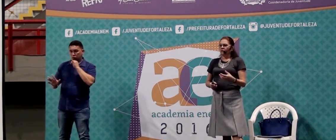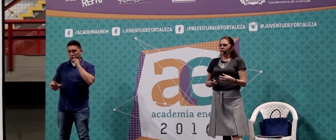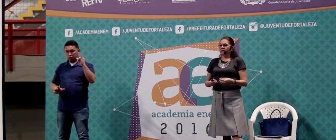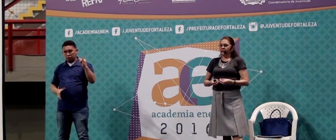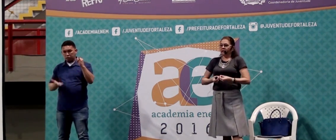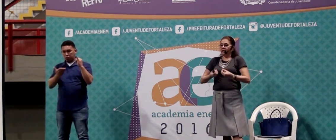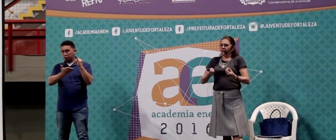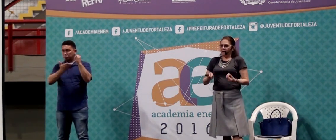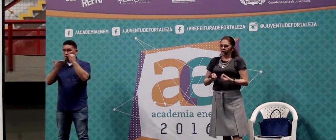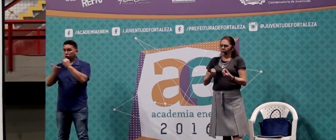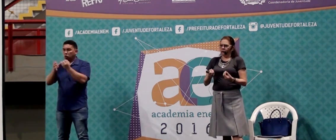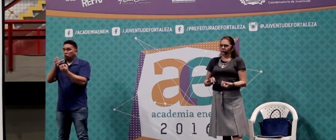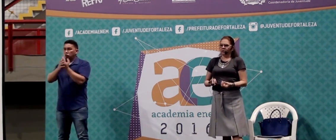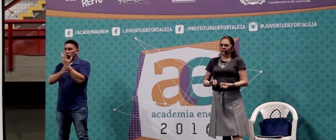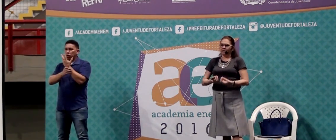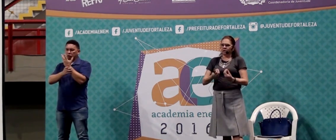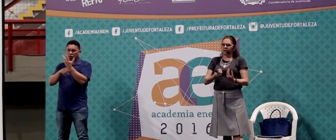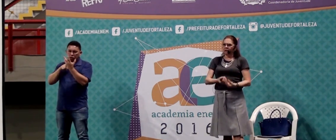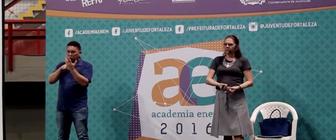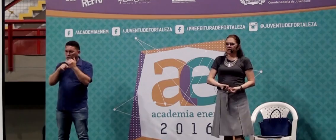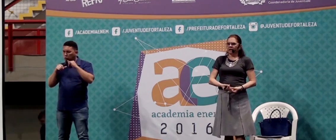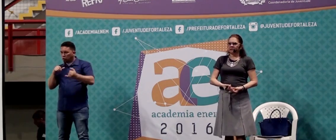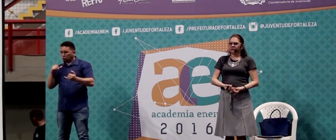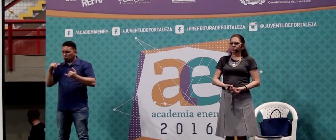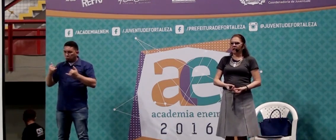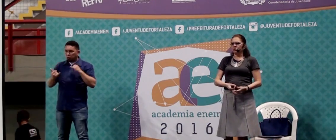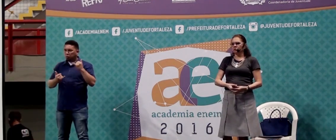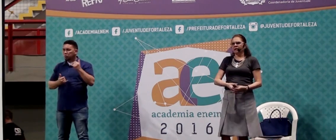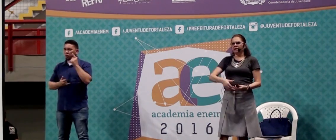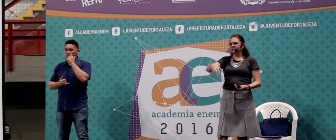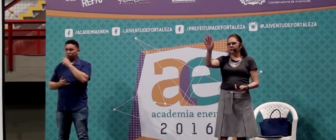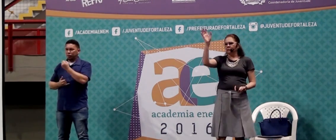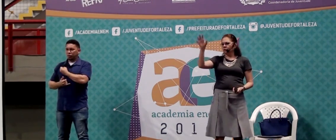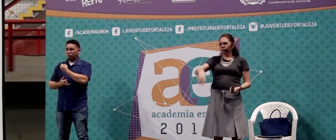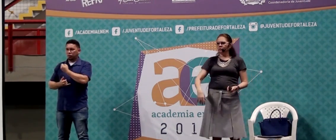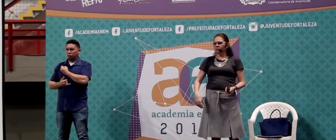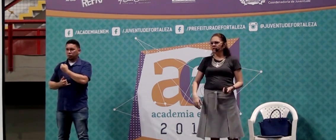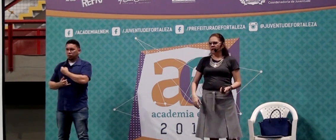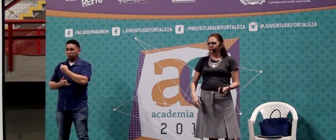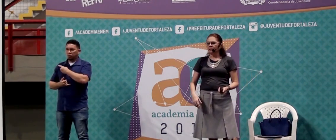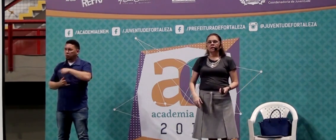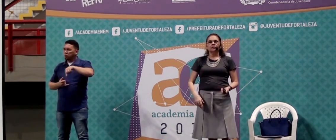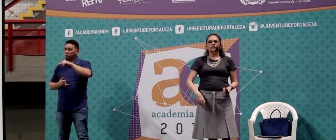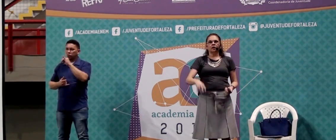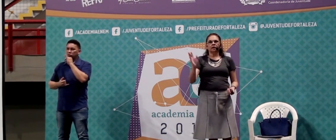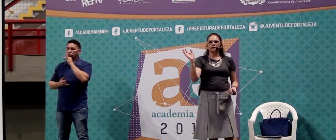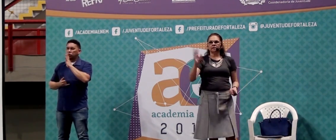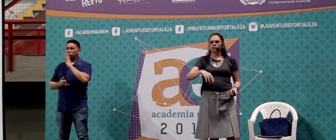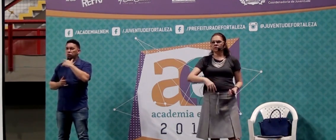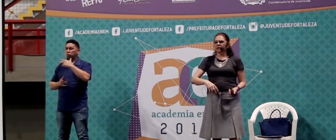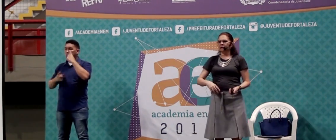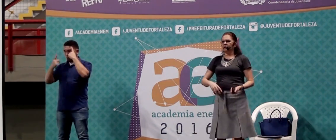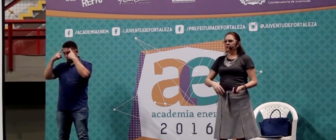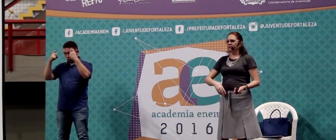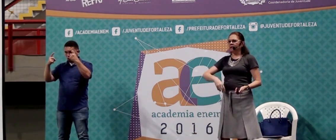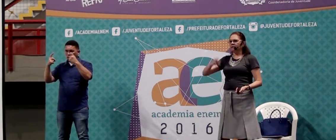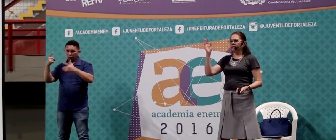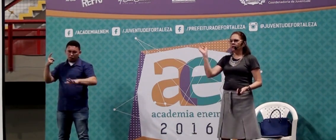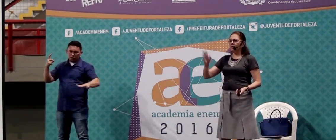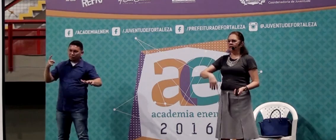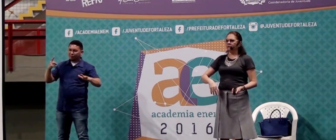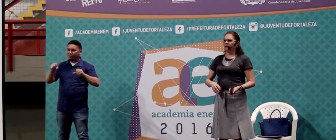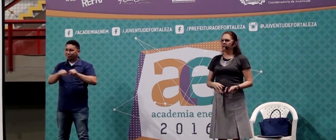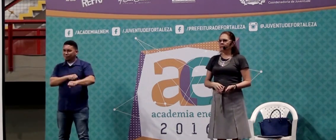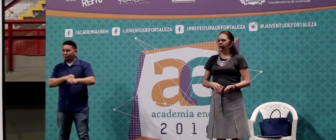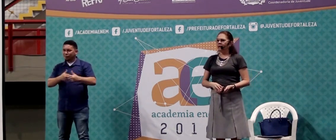exemplo, você cria a oportunidade de não zerar seu texto e exemplo todo mundo sabe. Violência contra a criança. Você